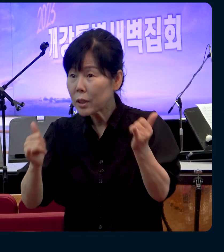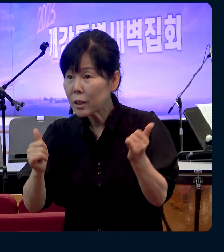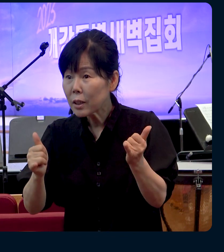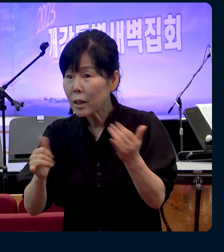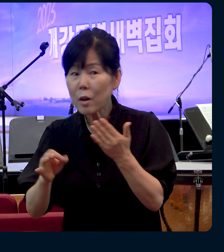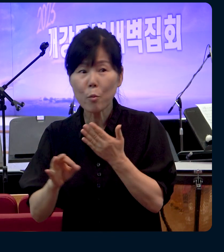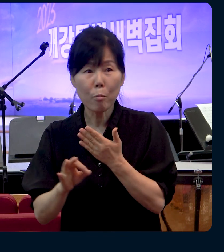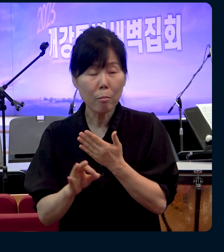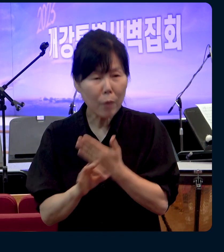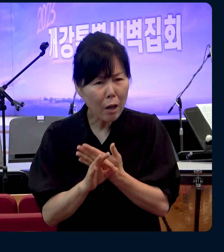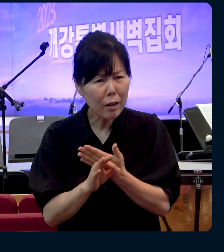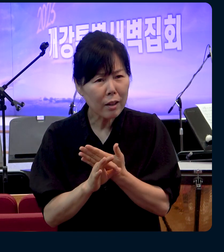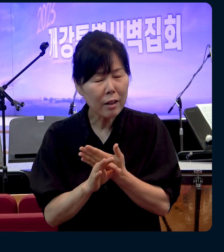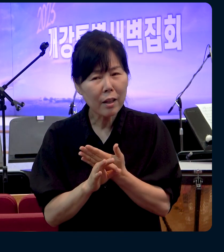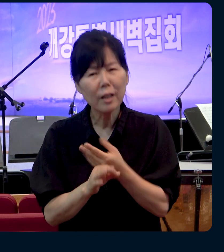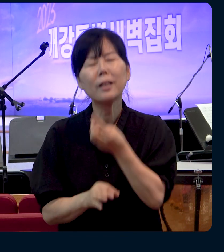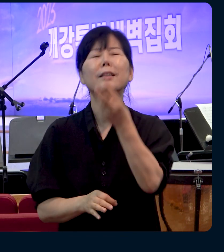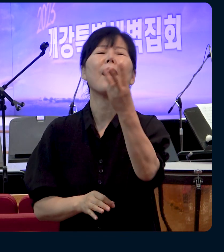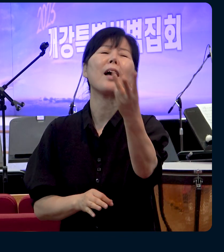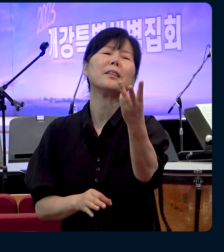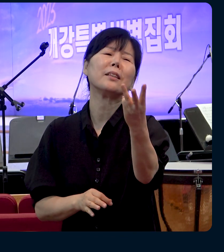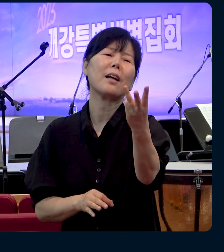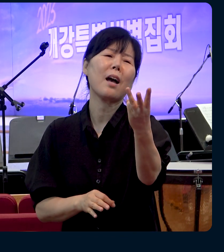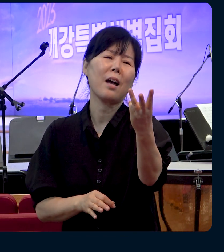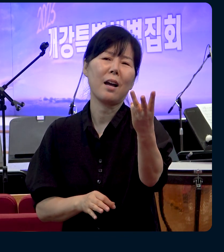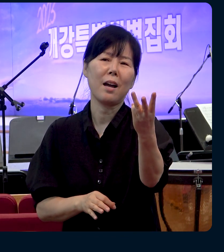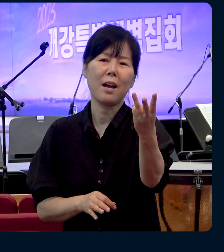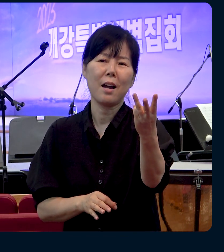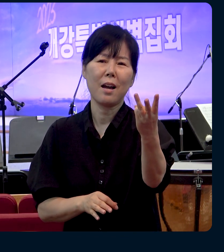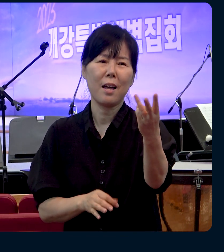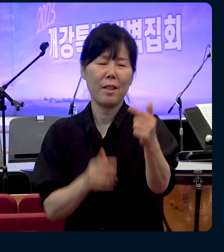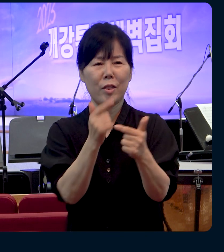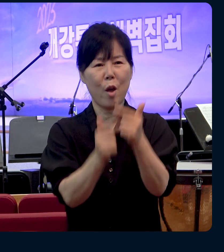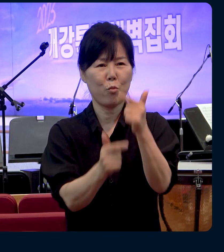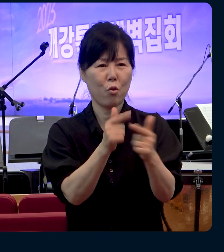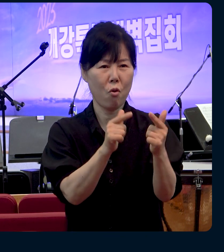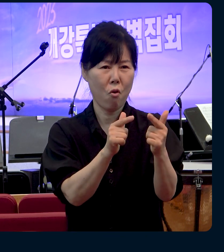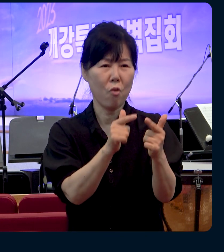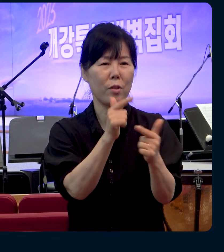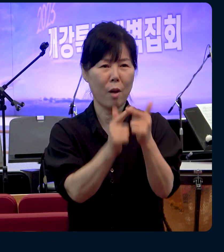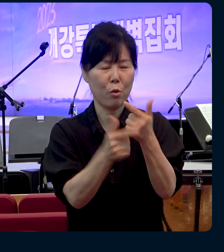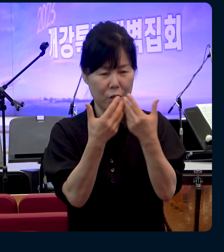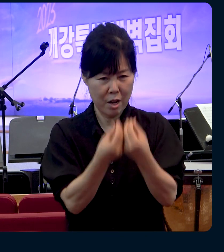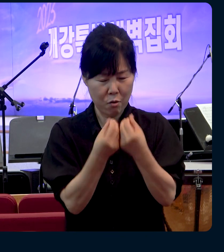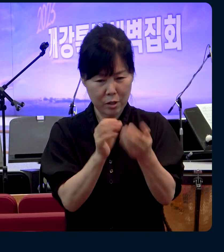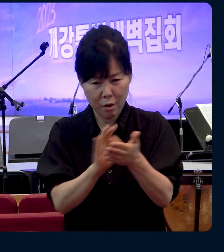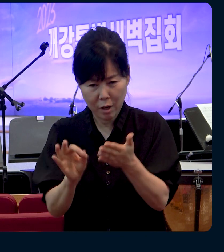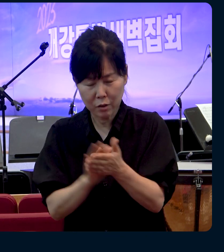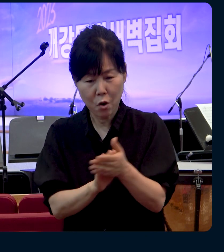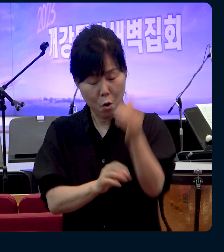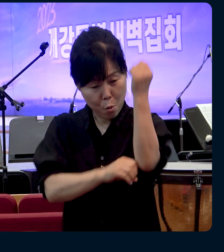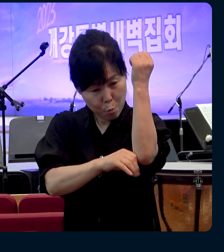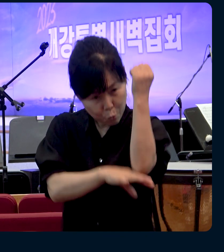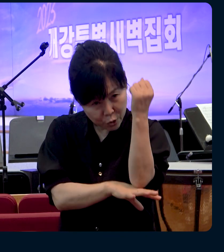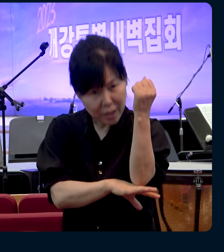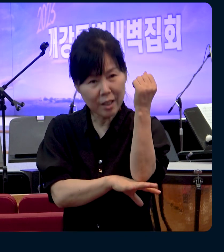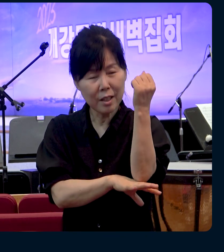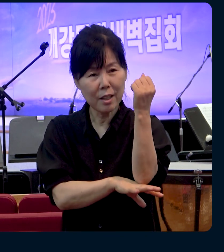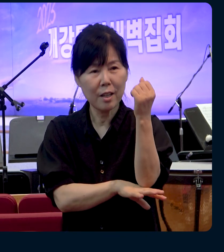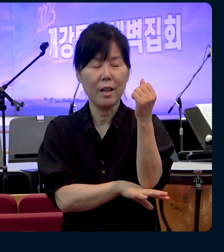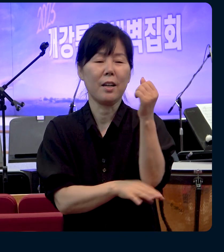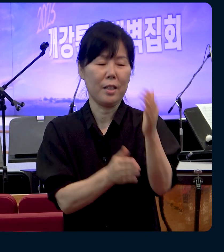참된 그리스도인은 이런 것이다 라고 하면서 나무의 그림을 그리면서 뿌리와 줄기와 그리고